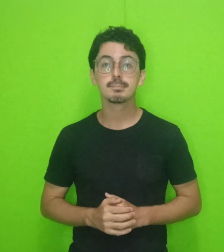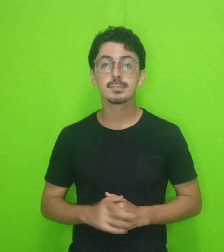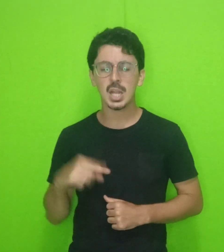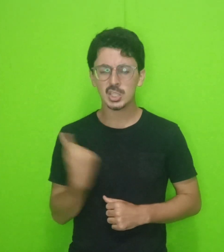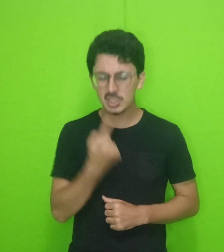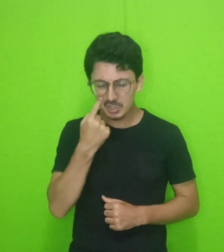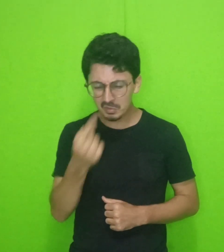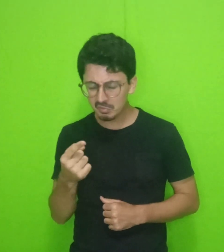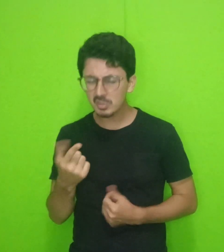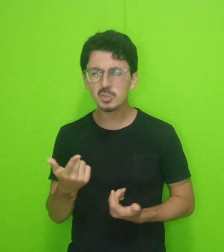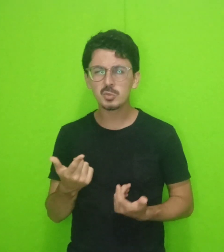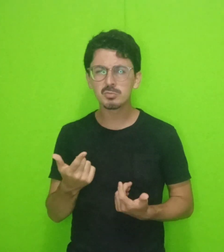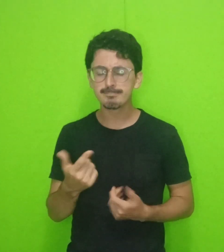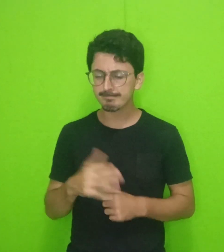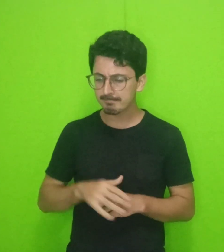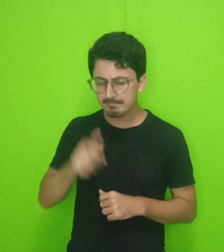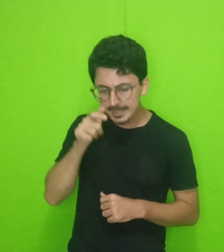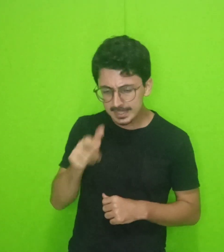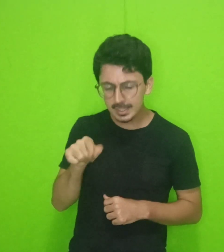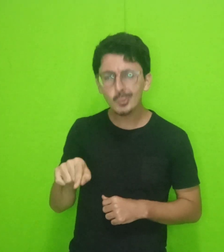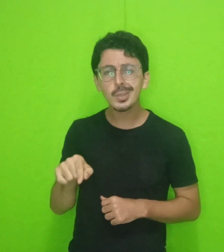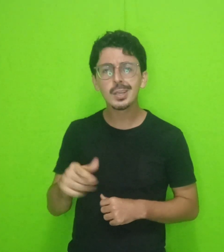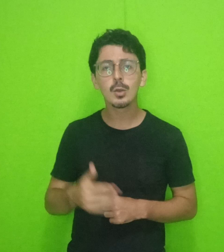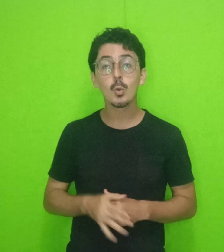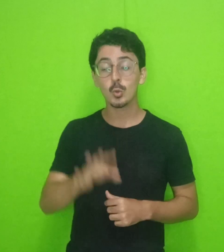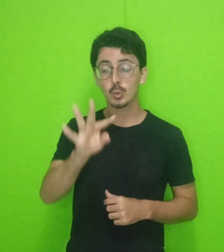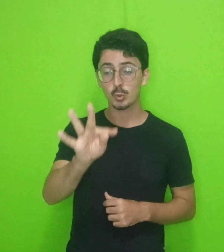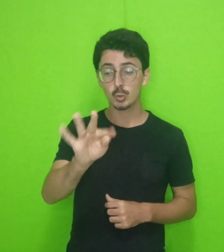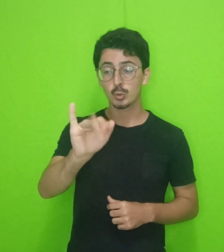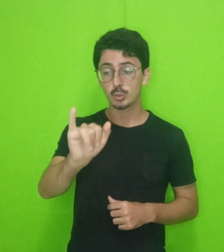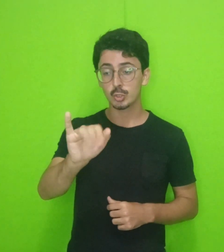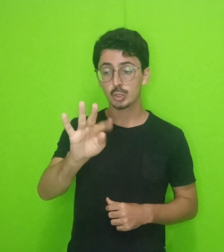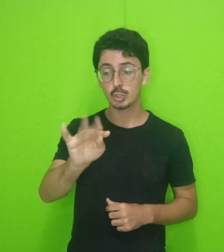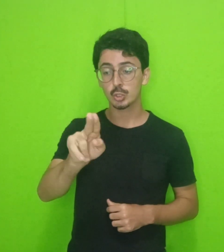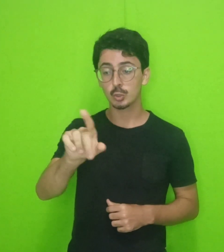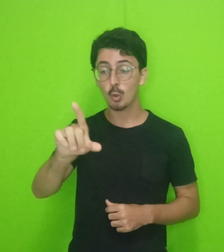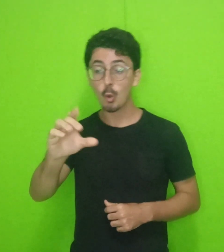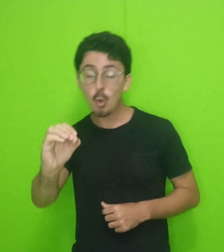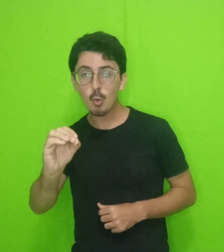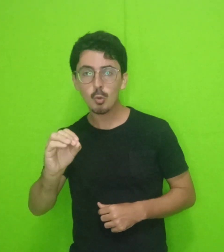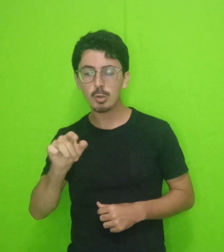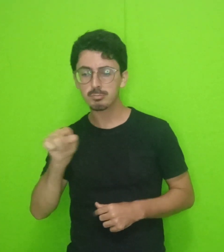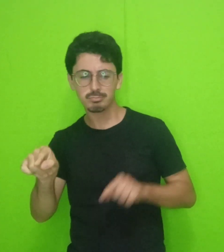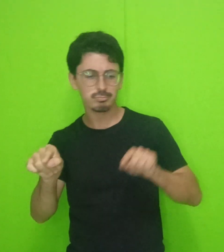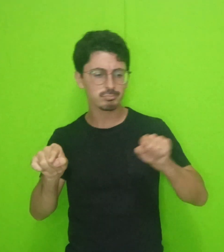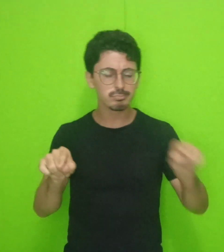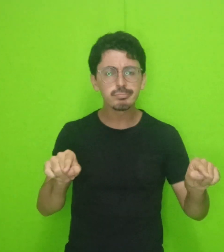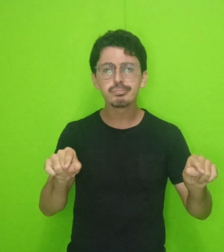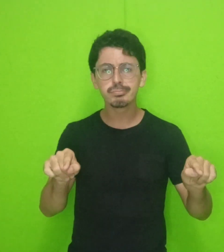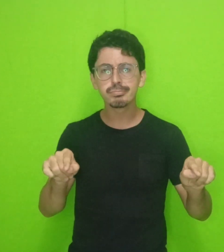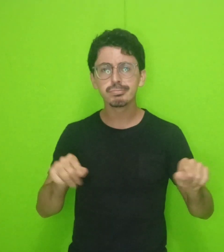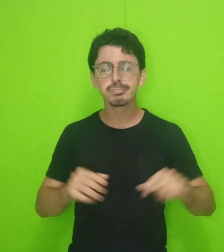mesmas notícias foram os títulos: efetivo reduzido na Zero Hora